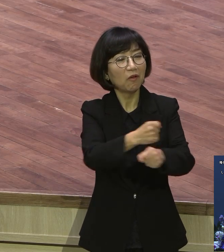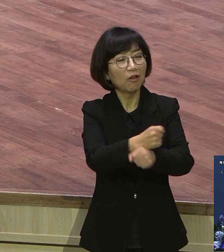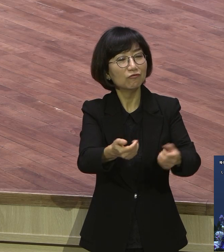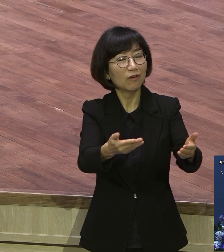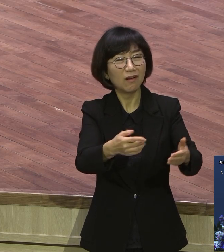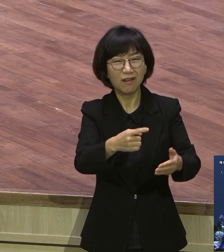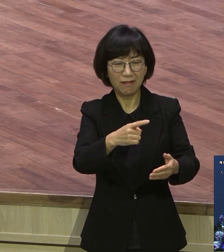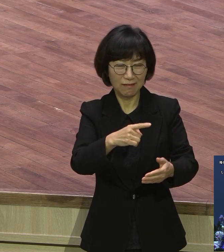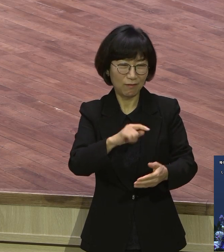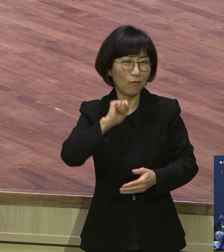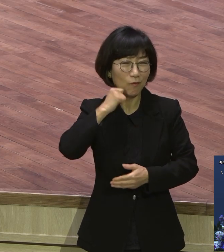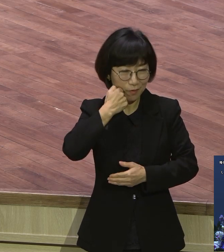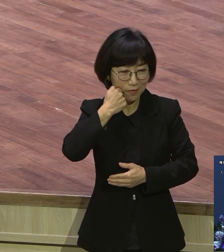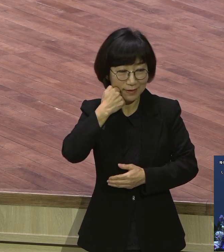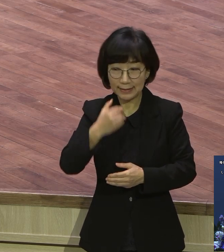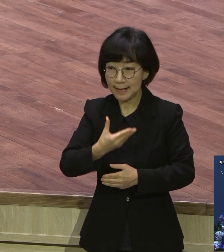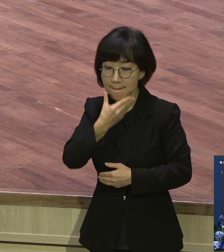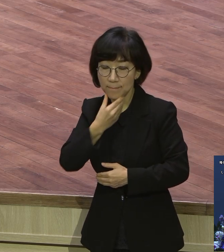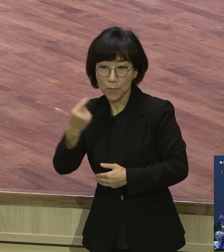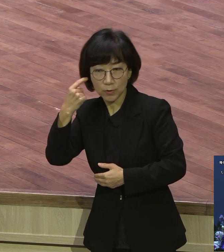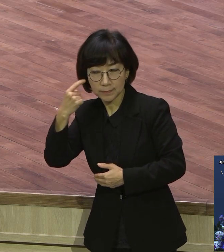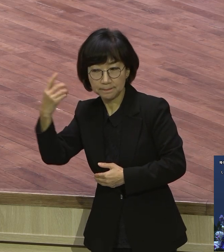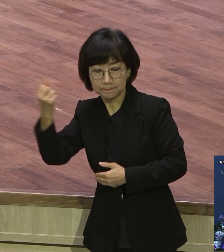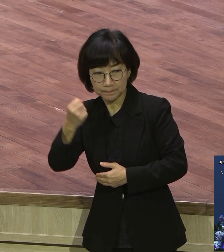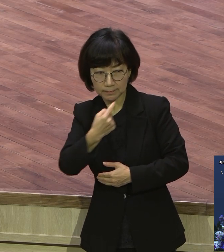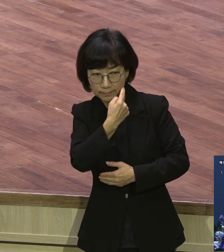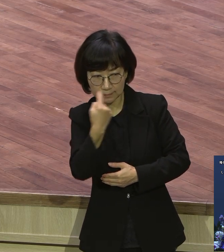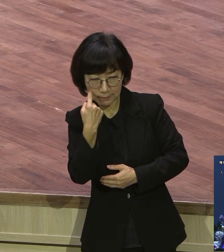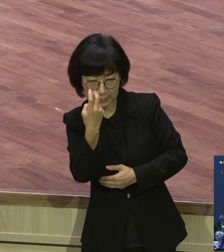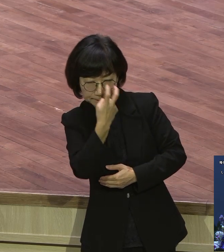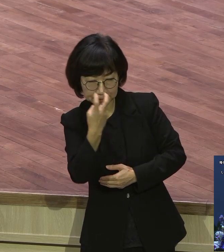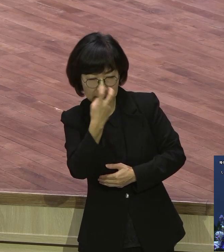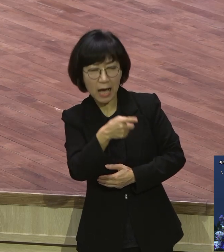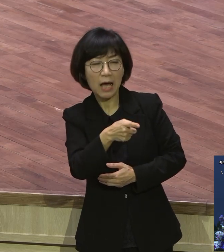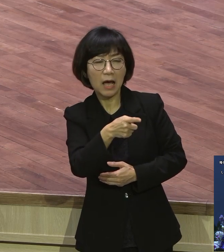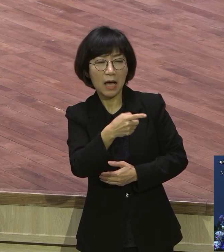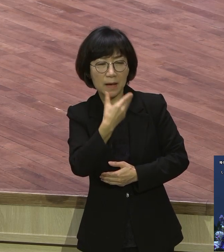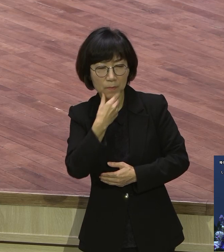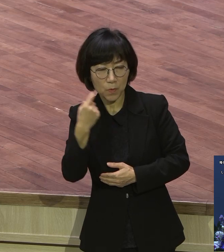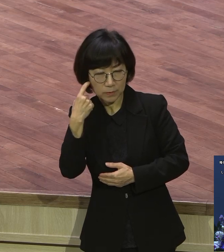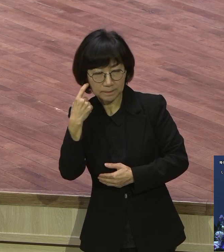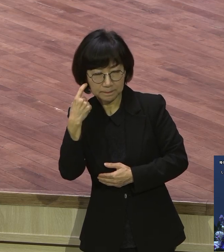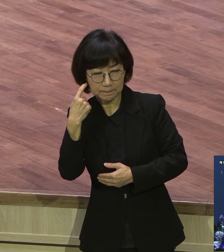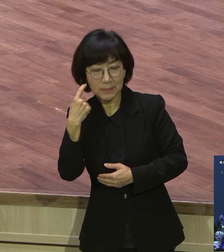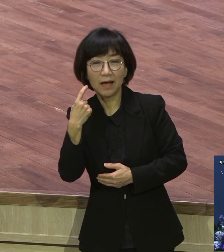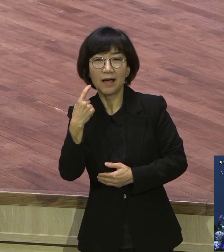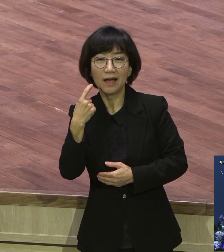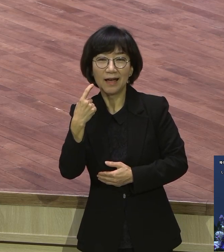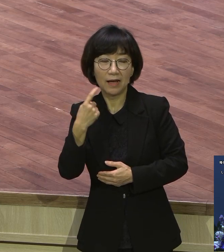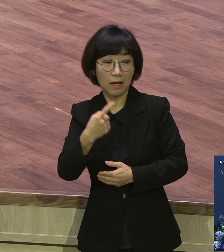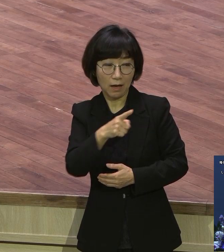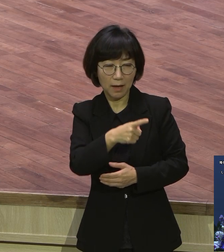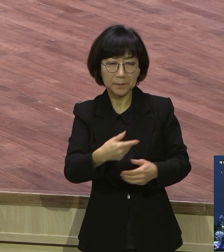보금적으로 진단하고 보금적으로 바라보고 보금적으로 답을 줘요 보금적으로 내 감정적으로 하지 말고